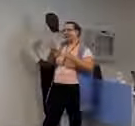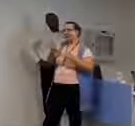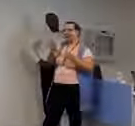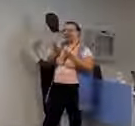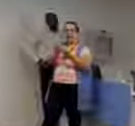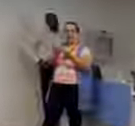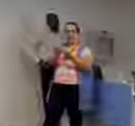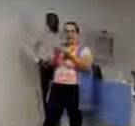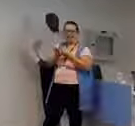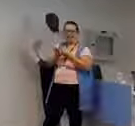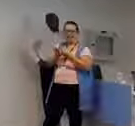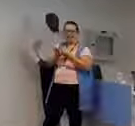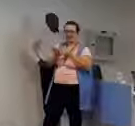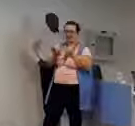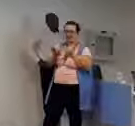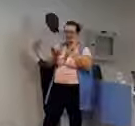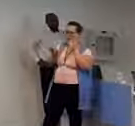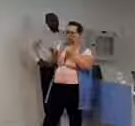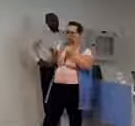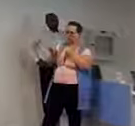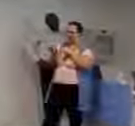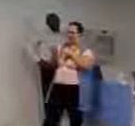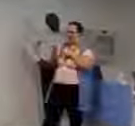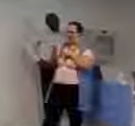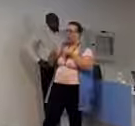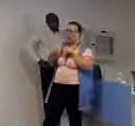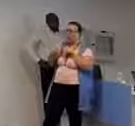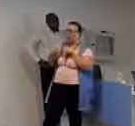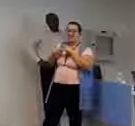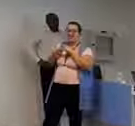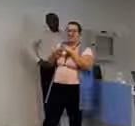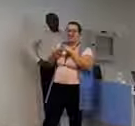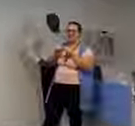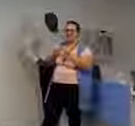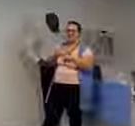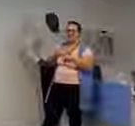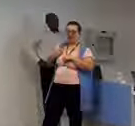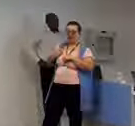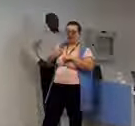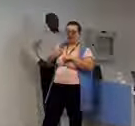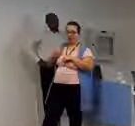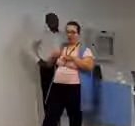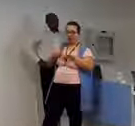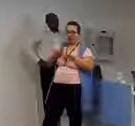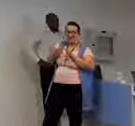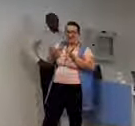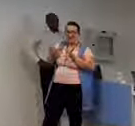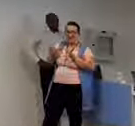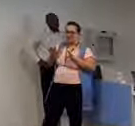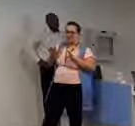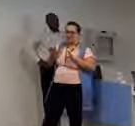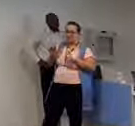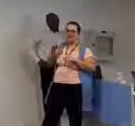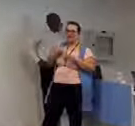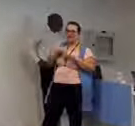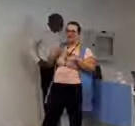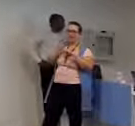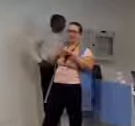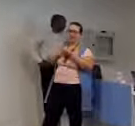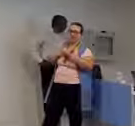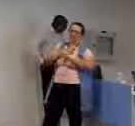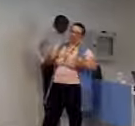ferramentaria, onde muitas vezes eu só faço uma vez aquela ferramenta na minha vida, é um cenário muito mais complexo.